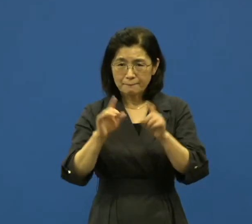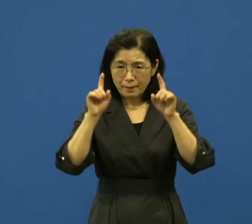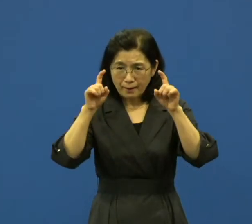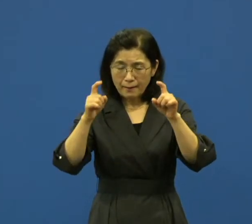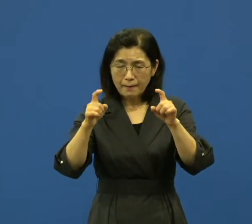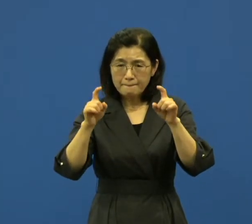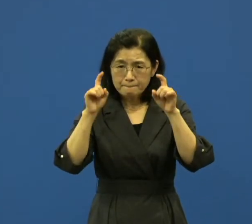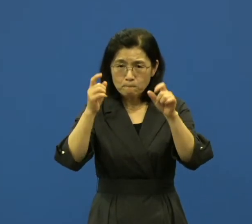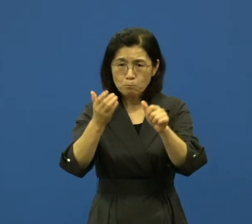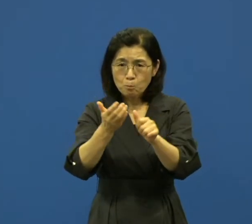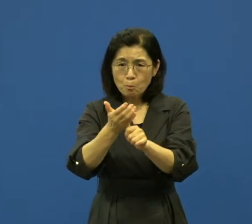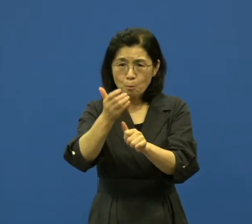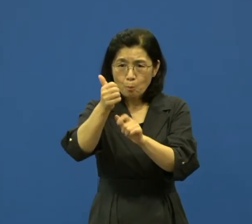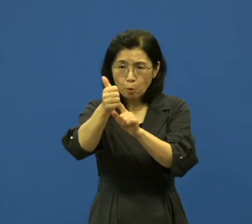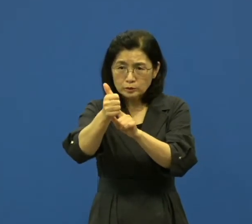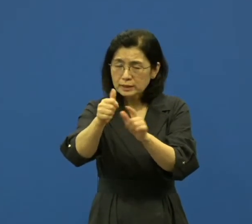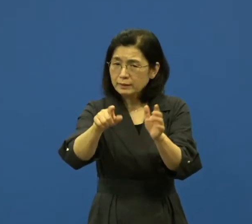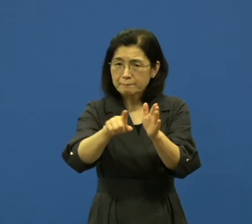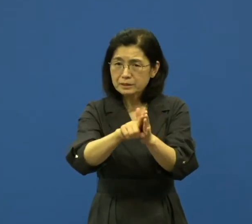말이죠.